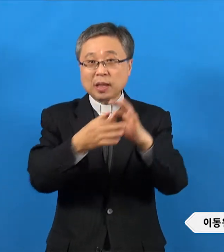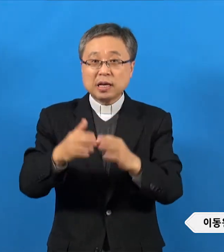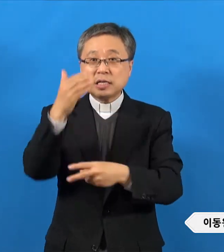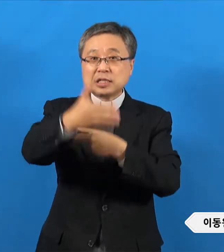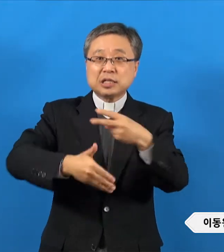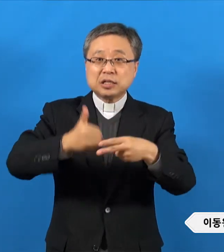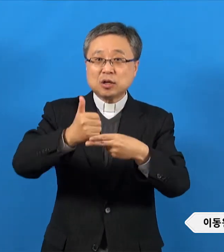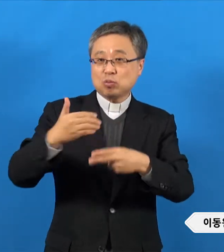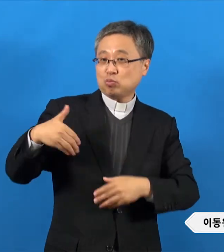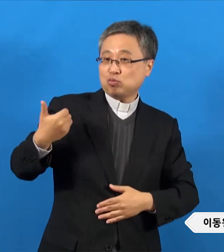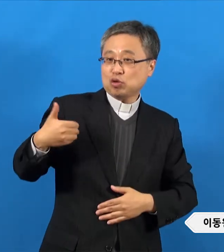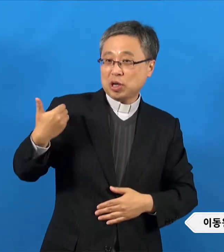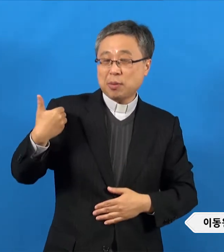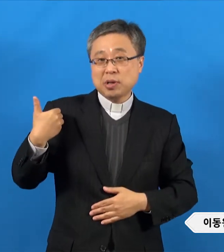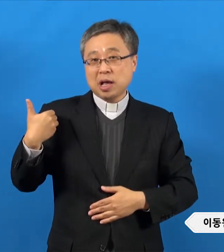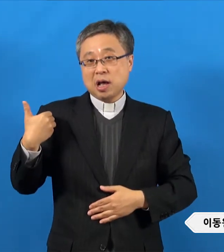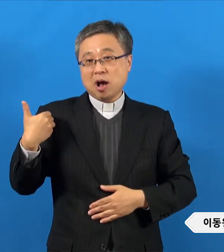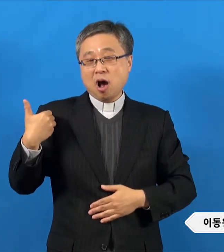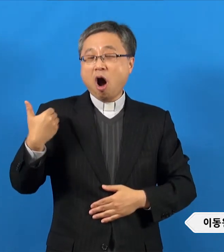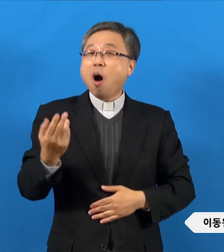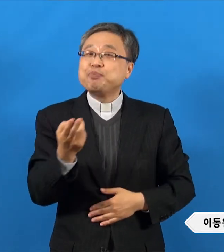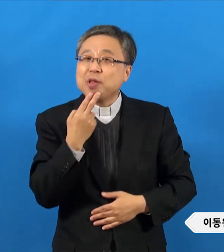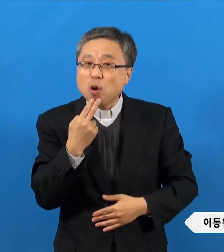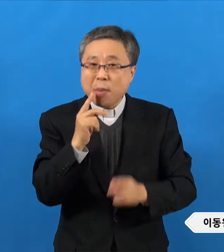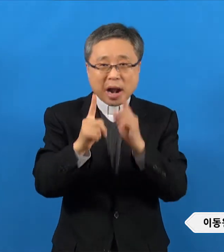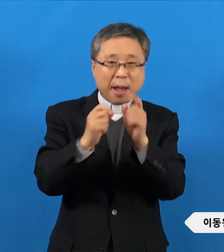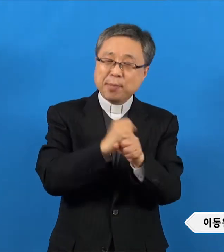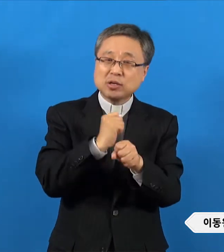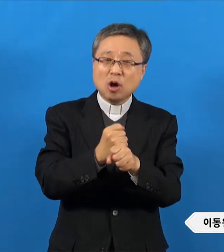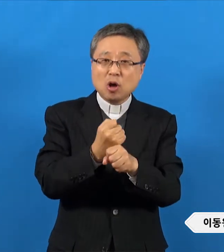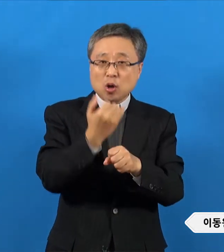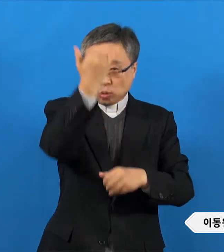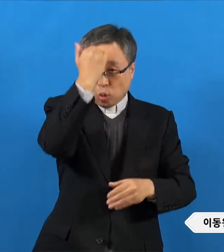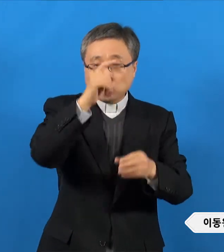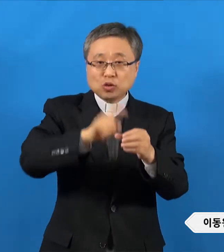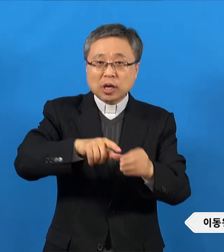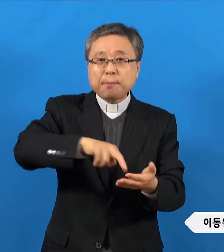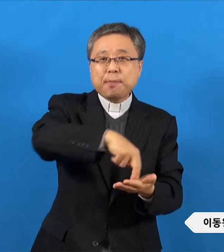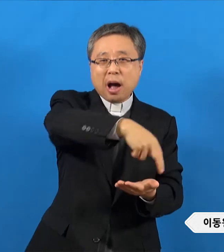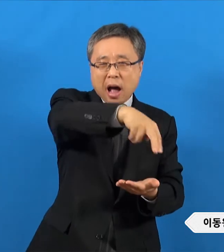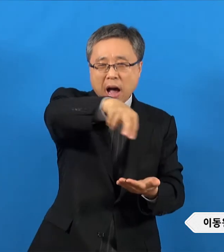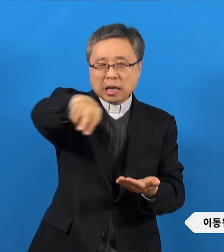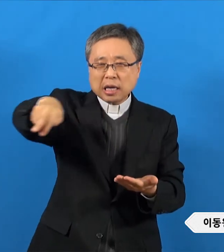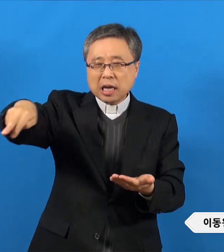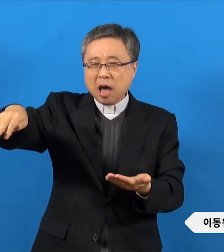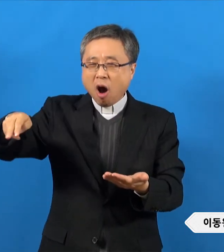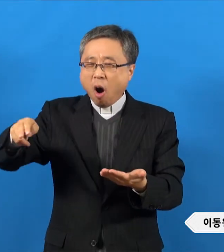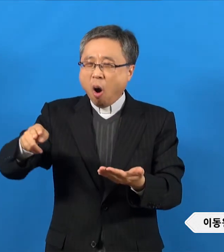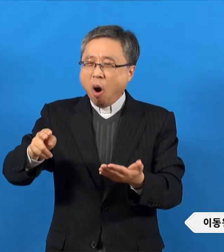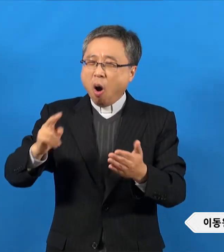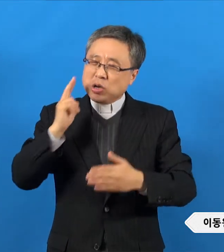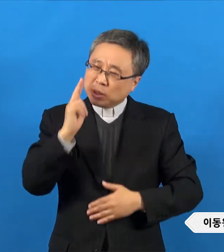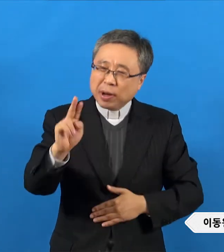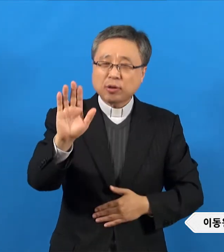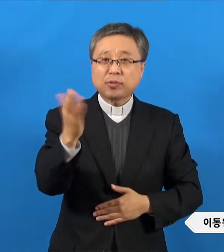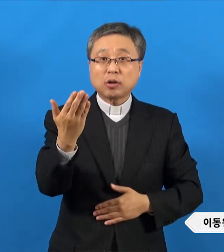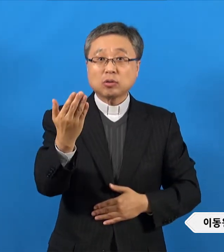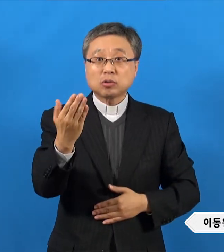부인하면서 부정하면서 세상의 도덕적인 방황이 가속화되고 있다. 저는 그것은 과학적으로 증명할 수 있다고